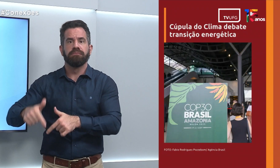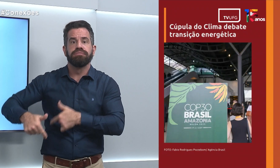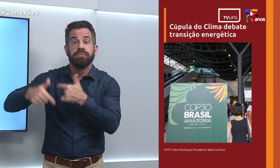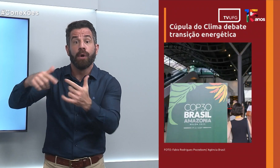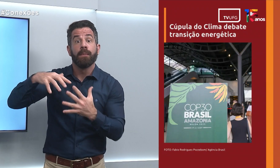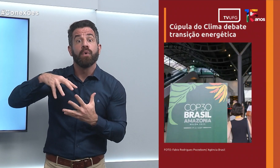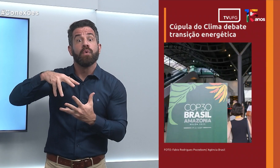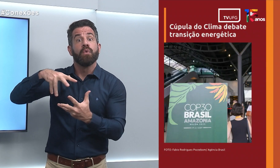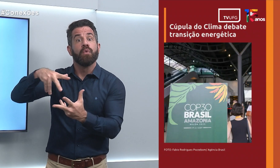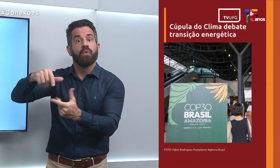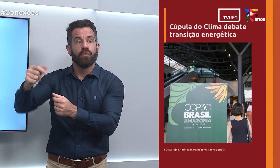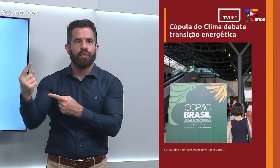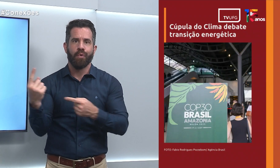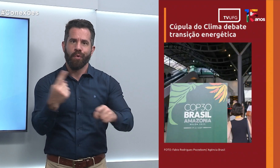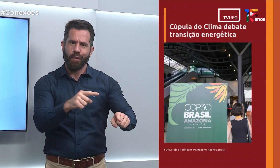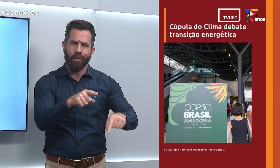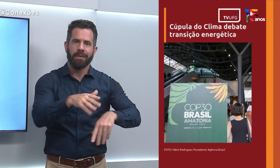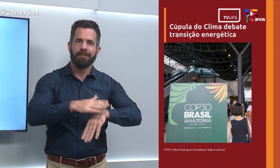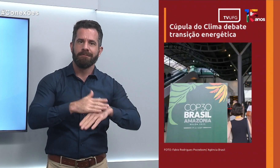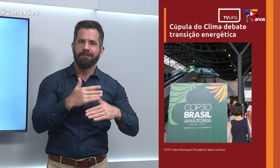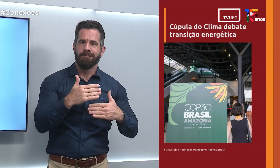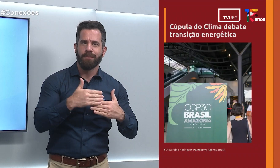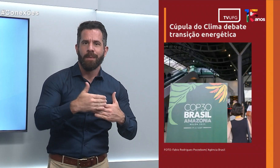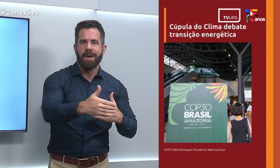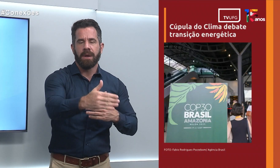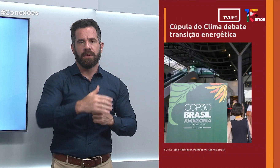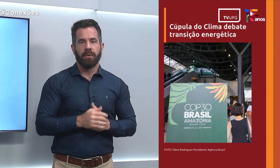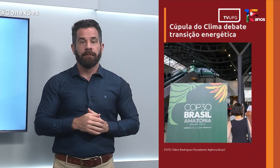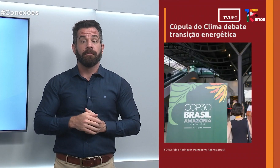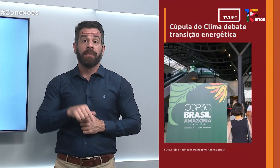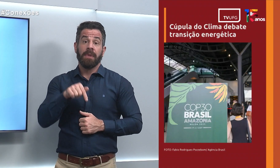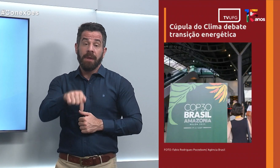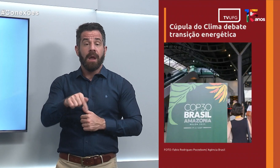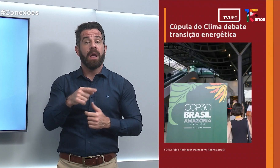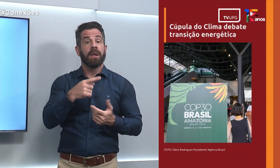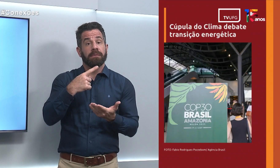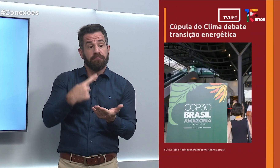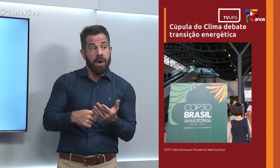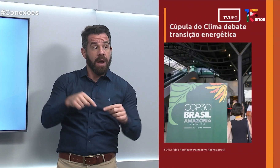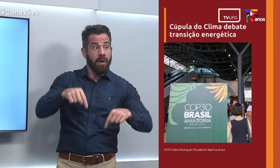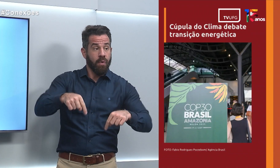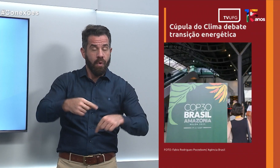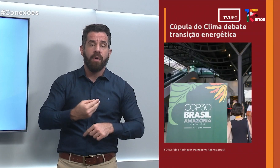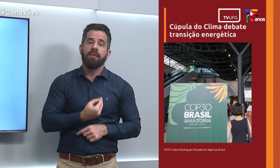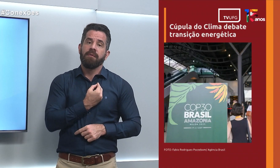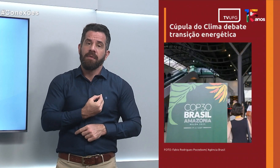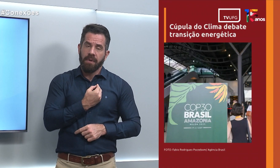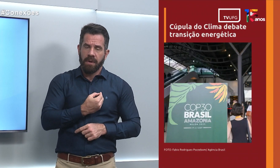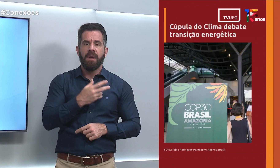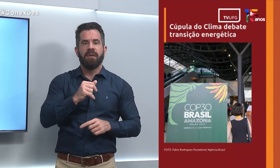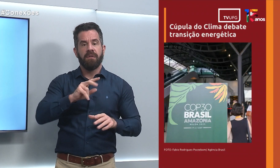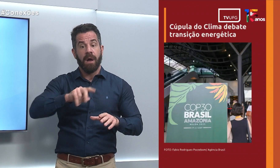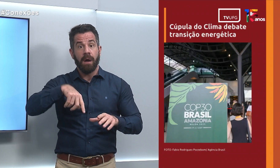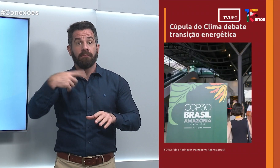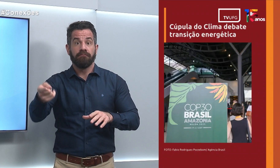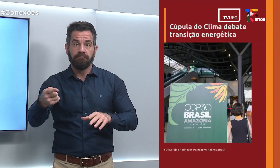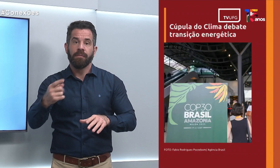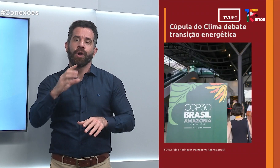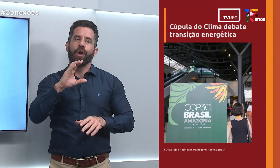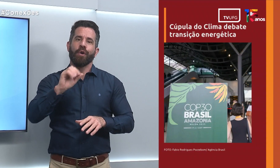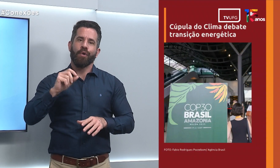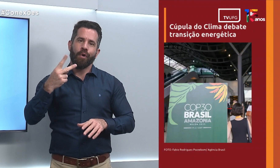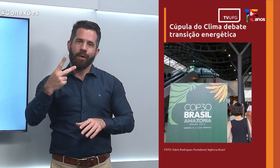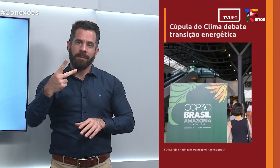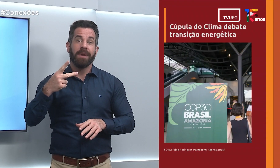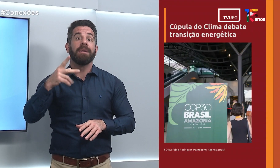climática. Esse encontro prepara o terreno para a COP30, marcada para começar no dia 10 de novembro,